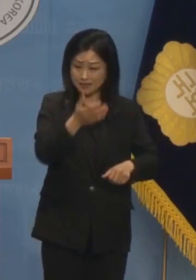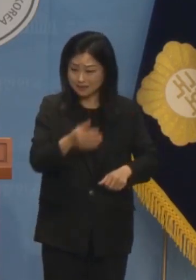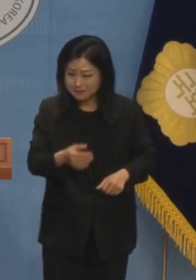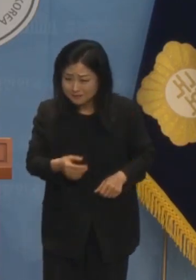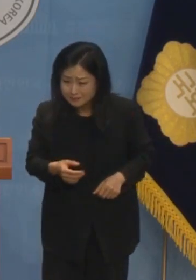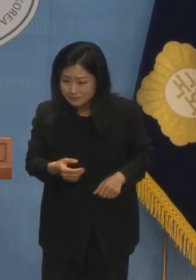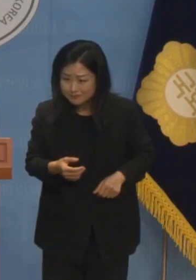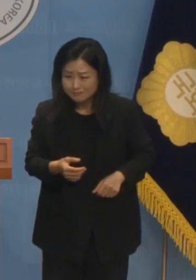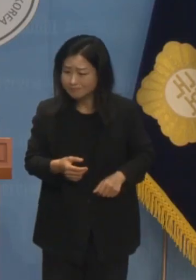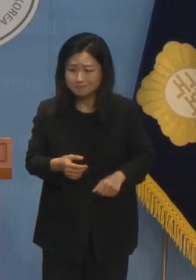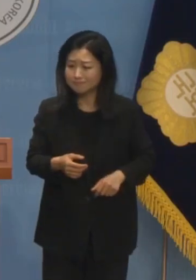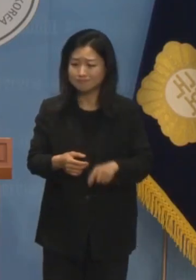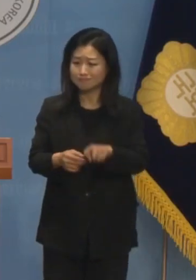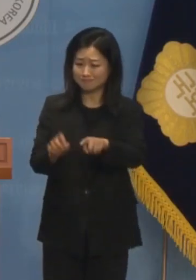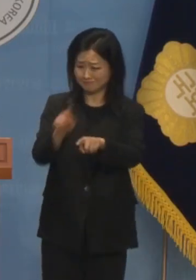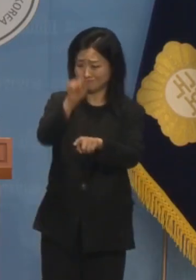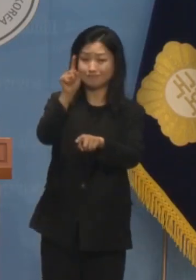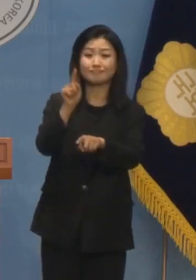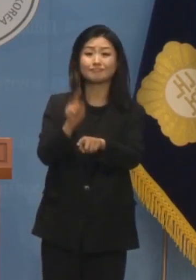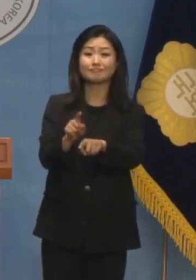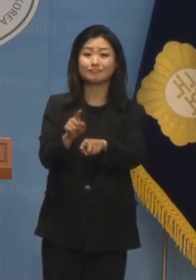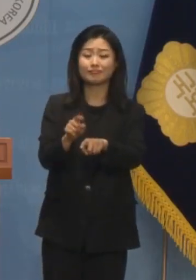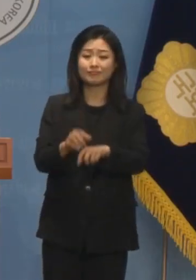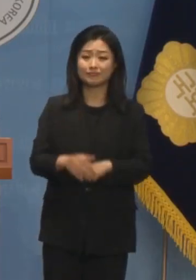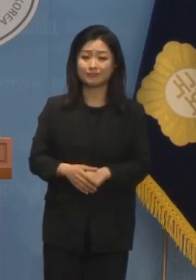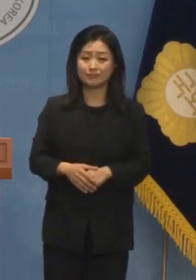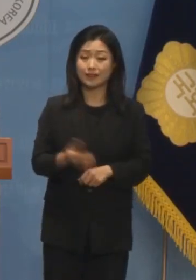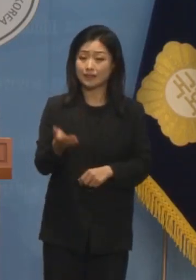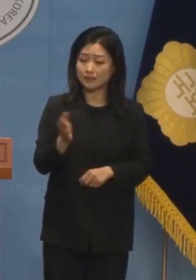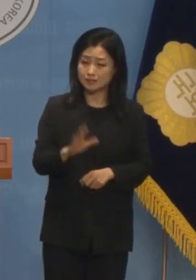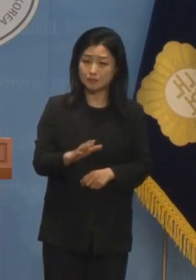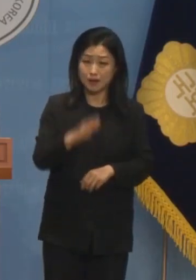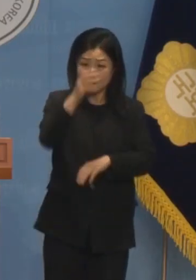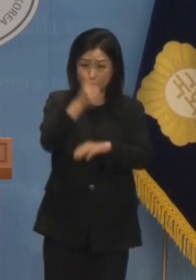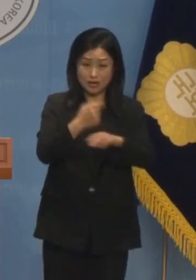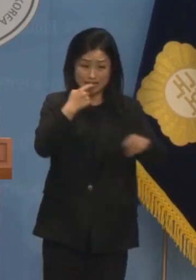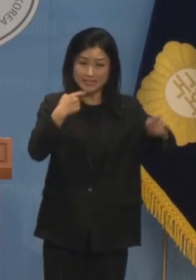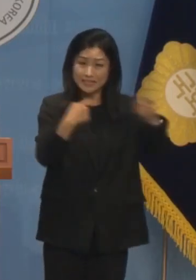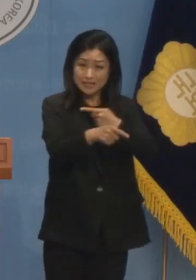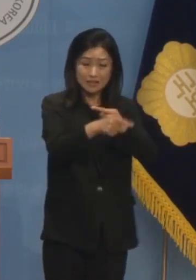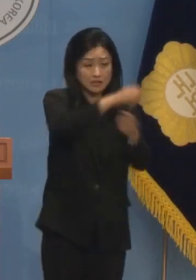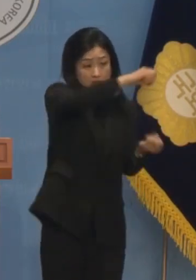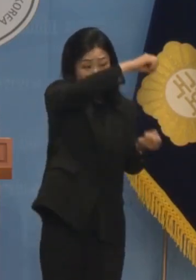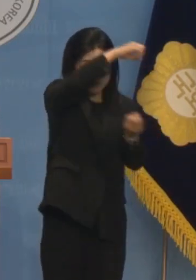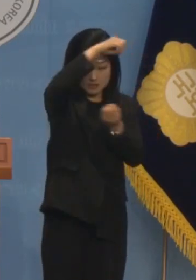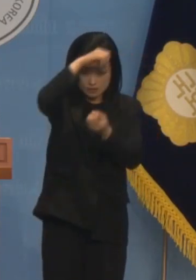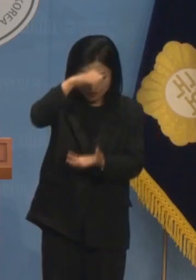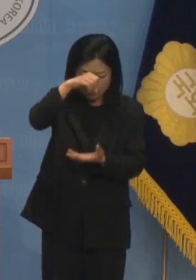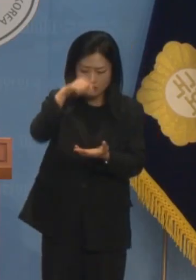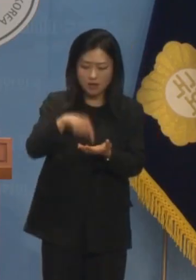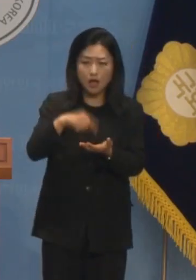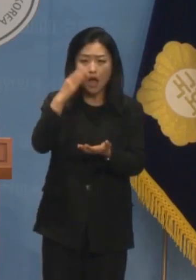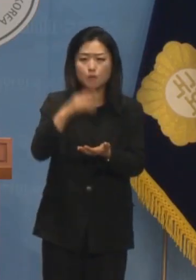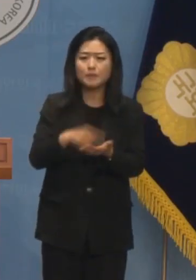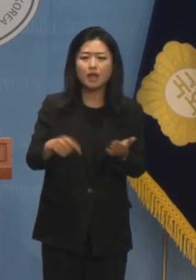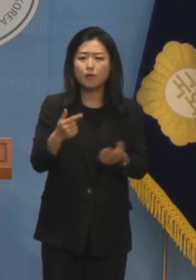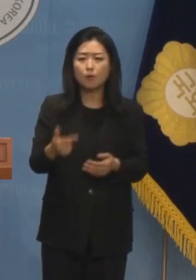아무도 모르고 근거도 의문이지만 그 대응으로 날아오는 오물풍선은 심각한 피해를 유발하고